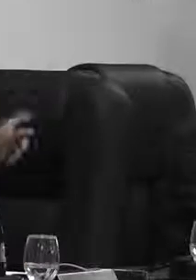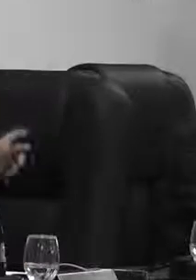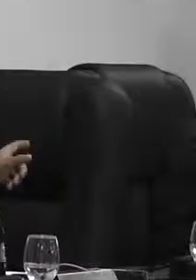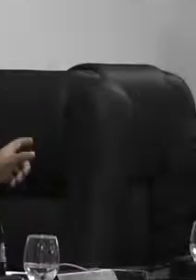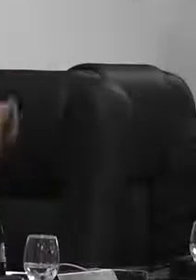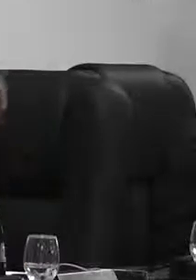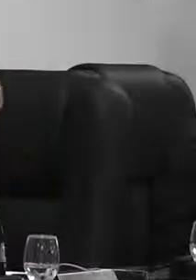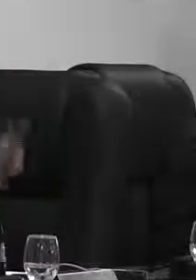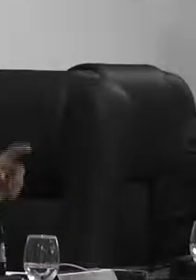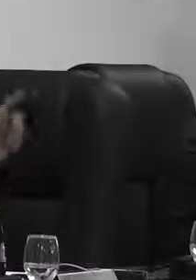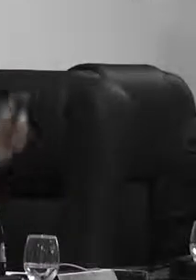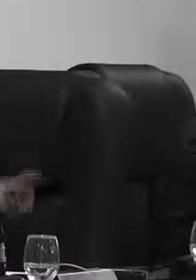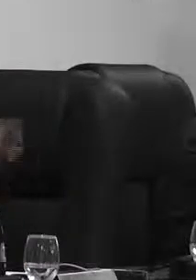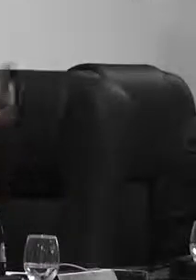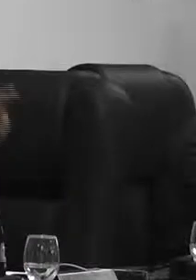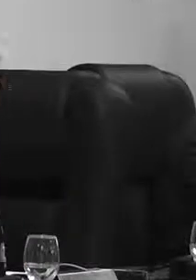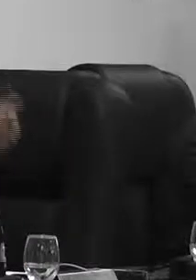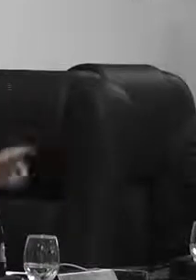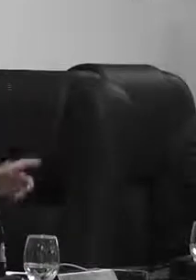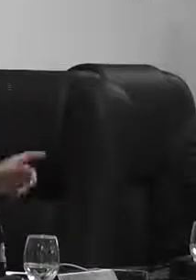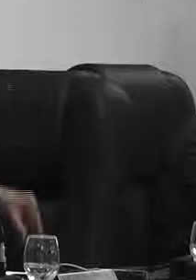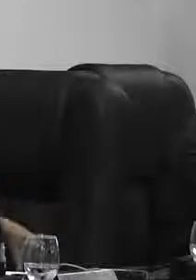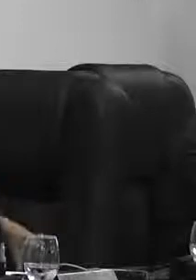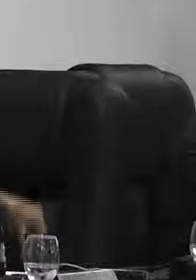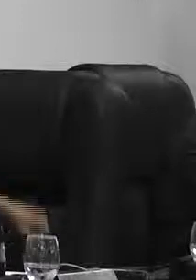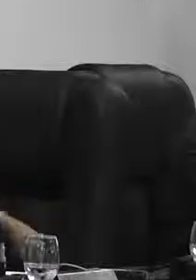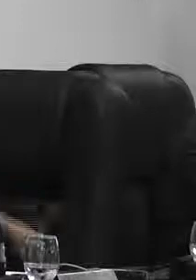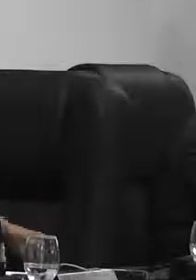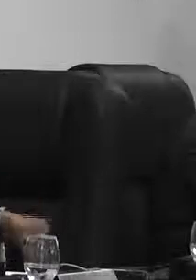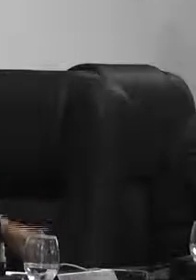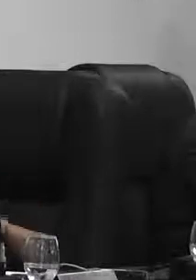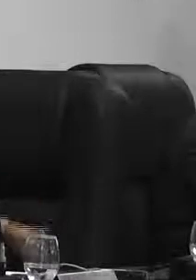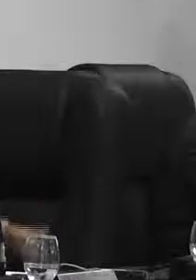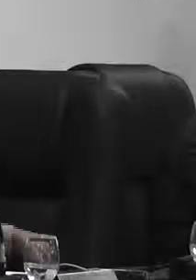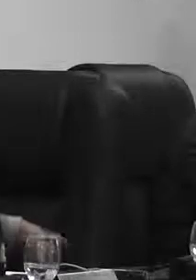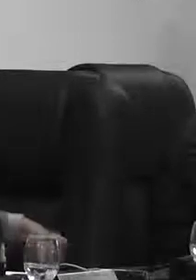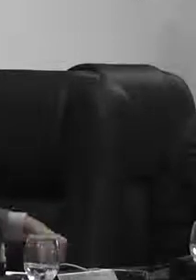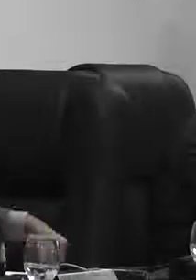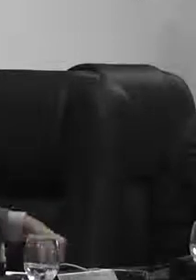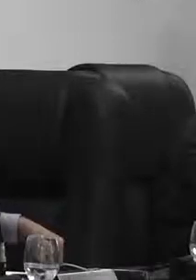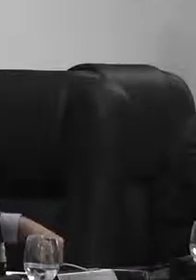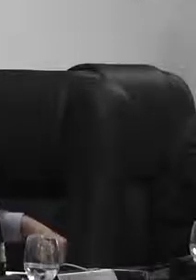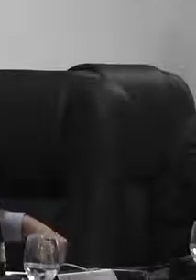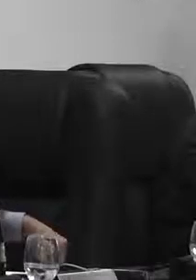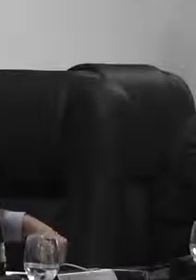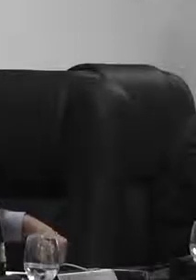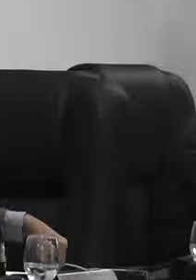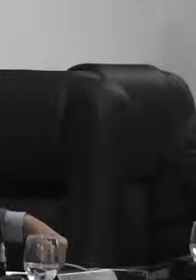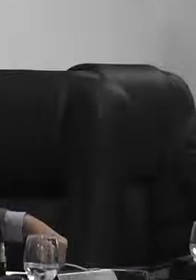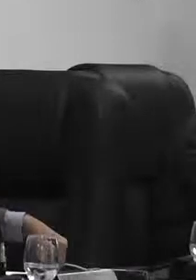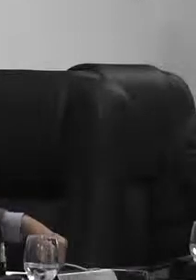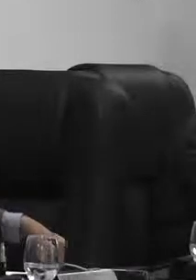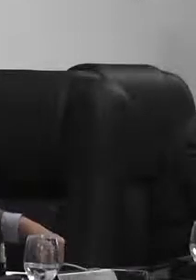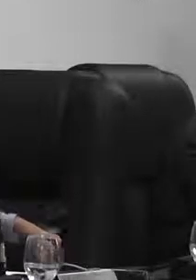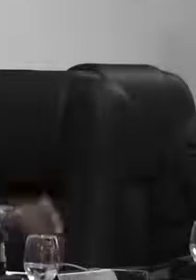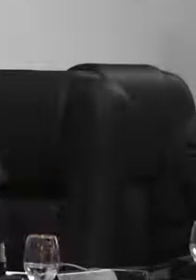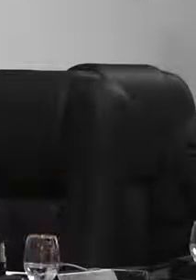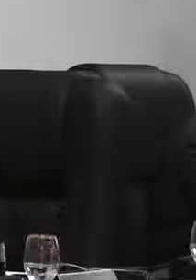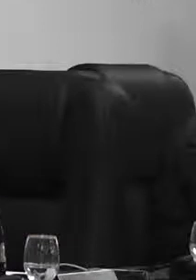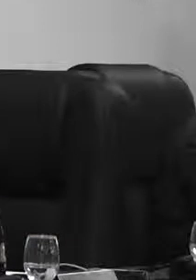ser revisto, mas é um contrato para 30 anos e esta casa precisa estar muito atenta e preocupada como é que vai ser o teor